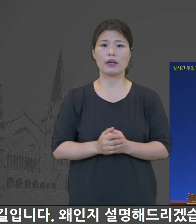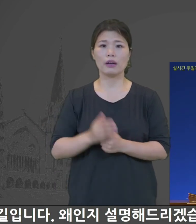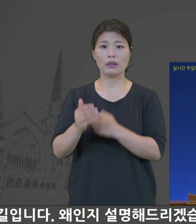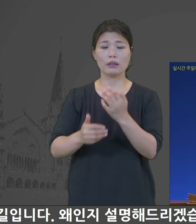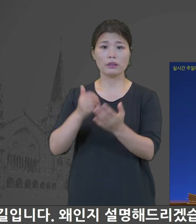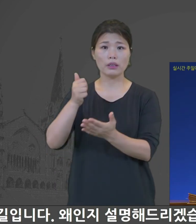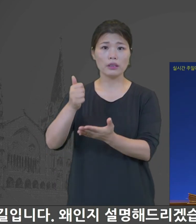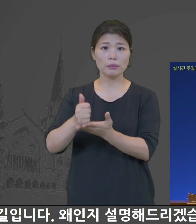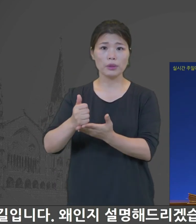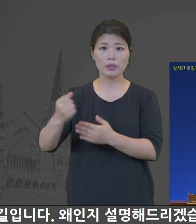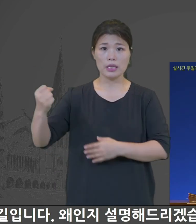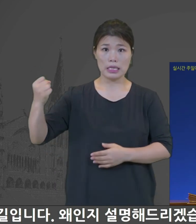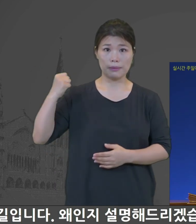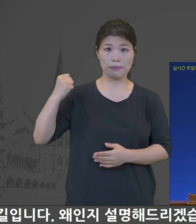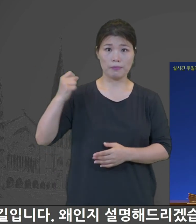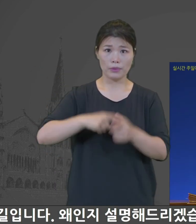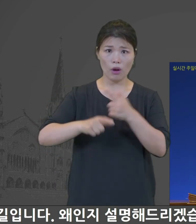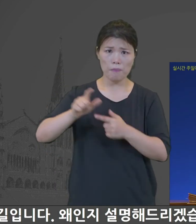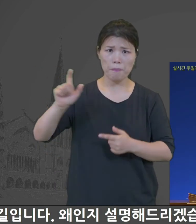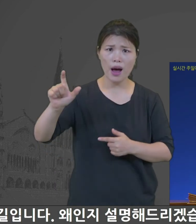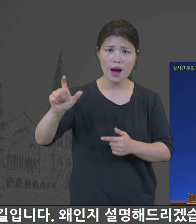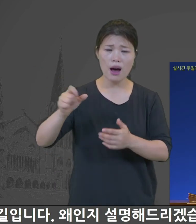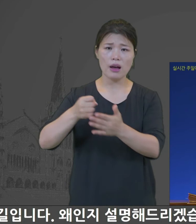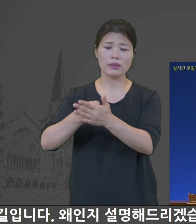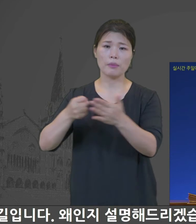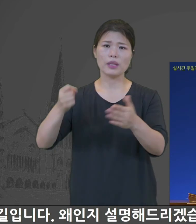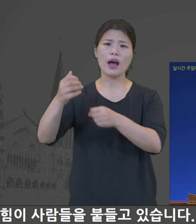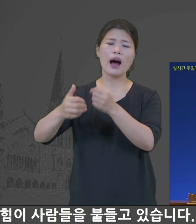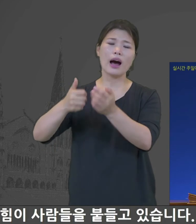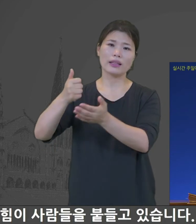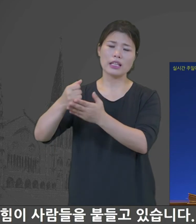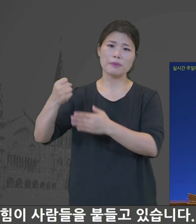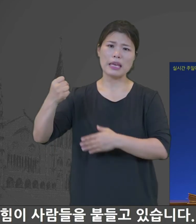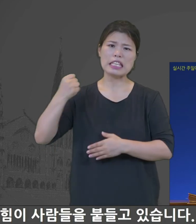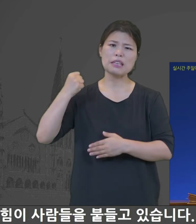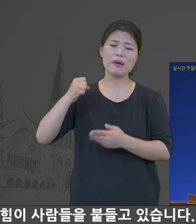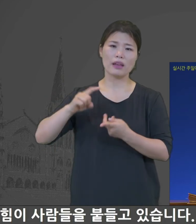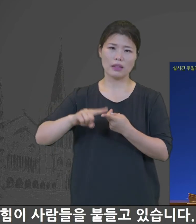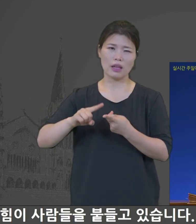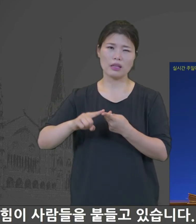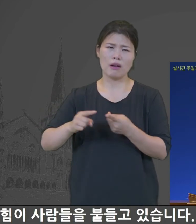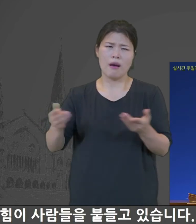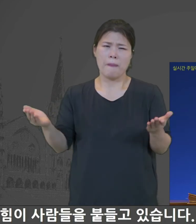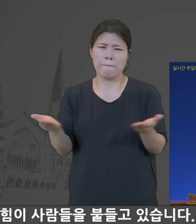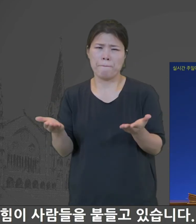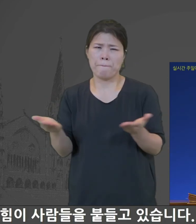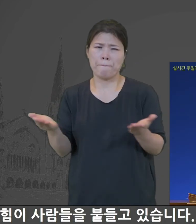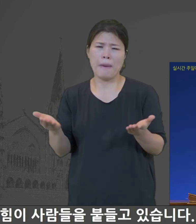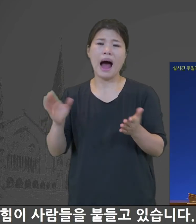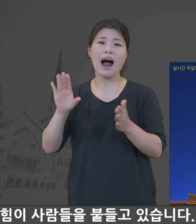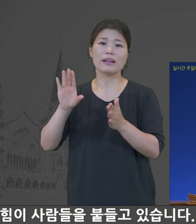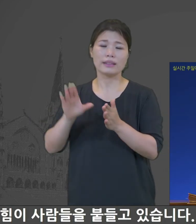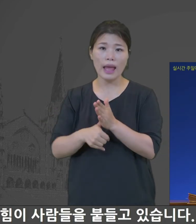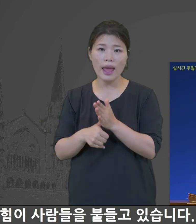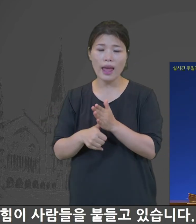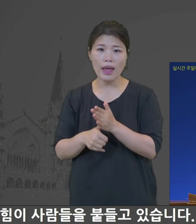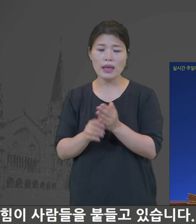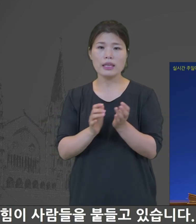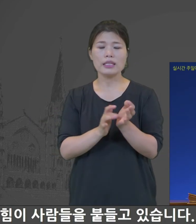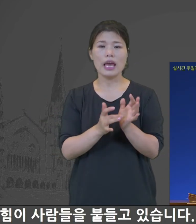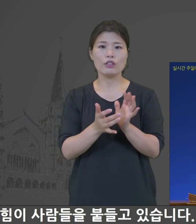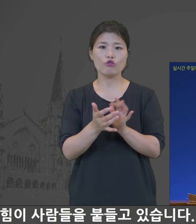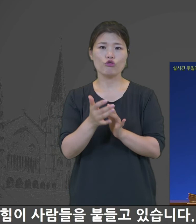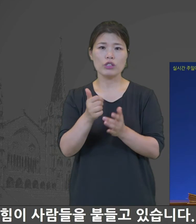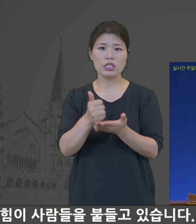하나님은 그 힘은 더 세기 때문에 그 하나님의 힘이 작동할 때 예수님